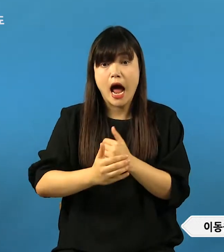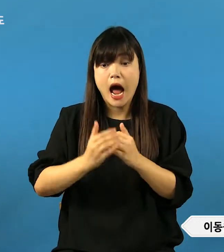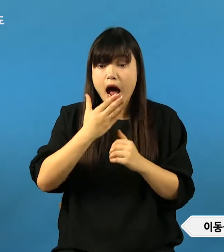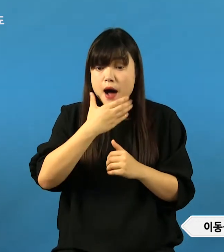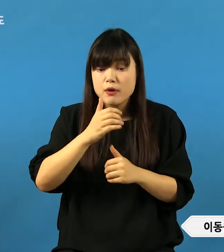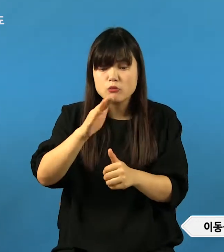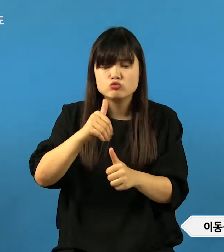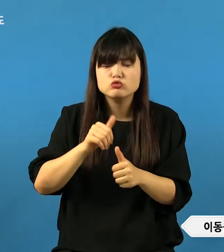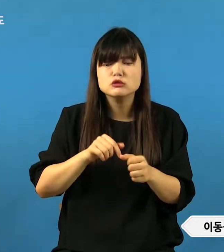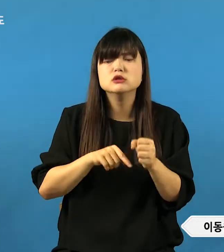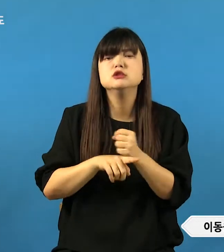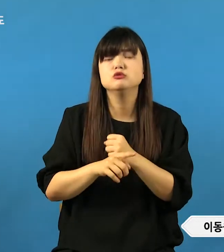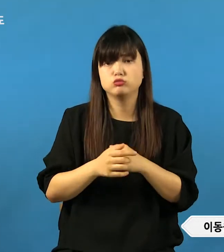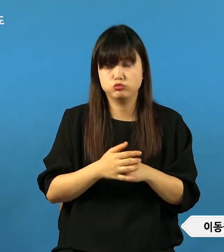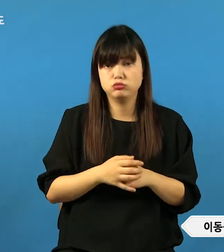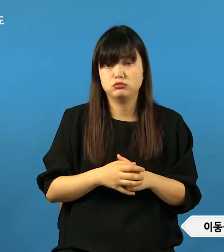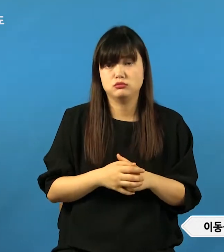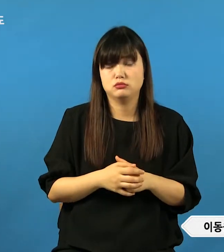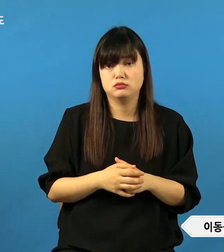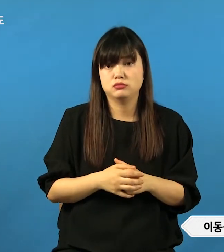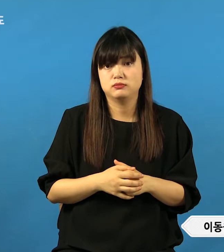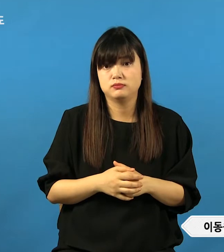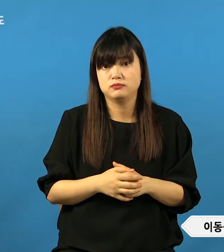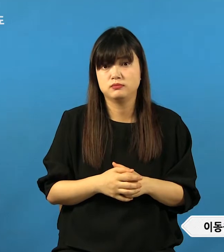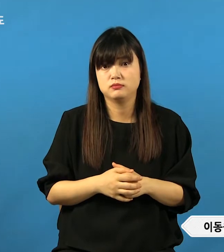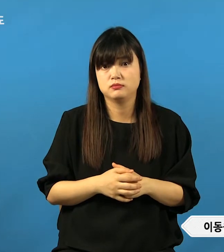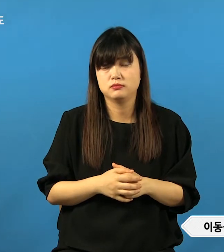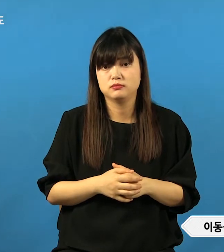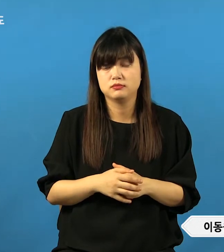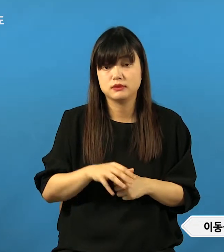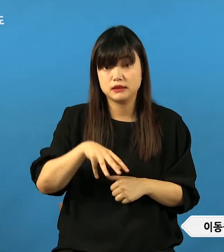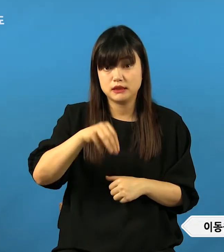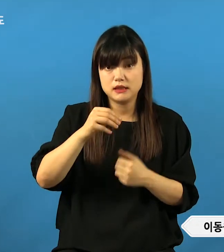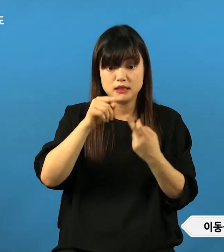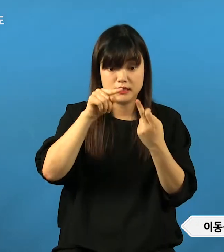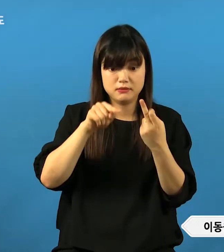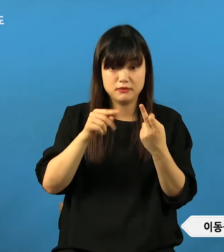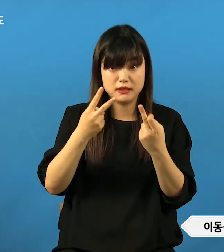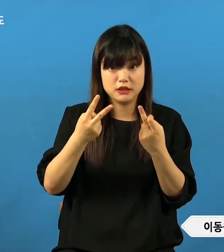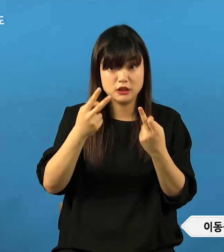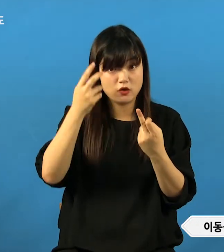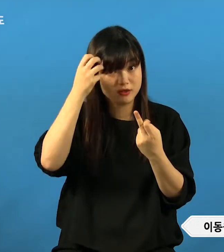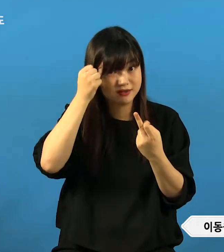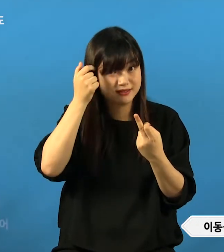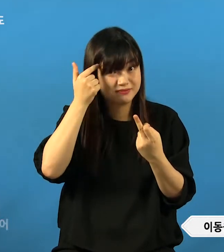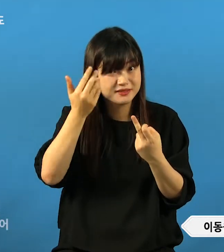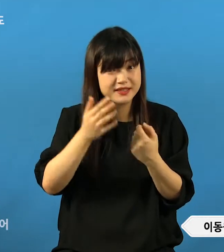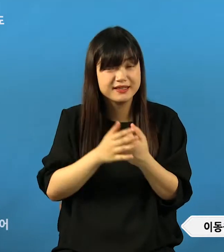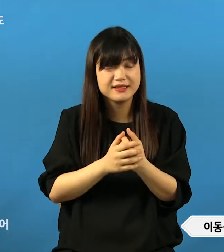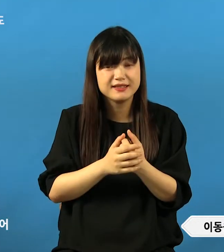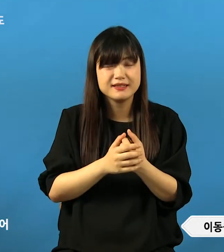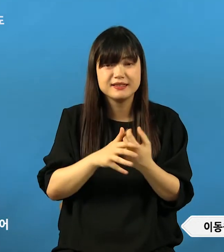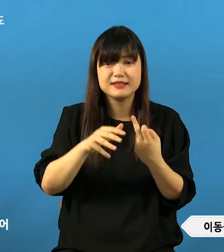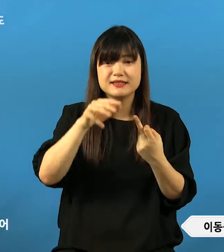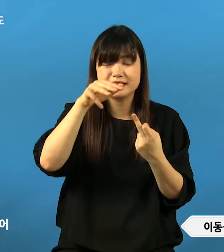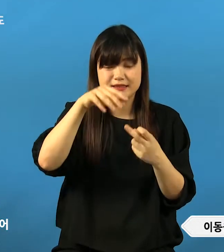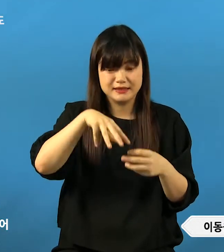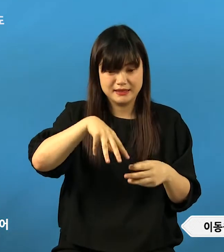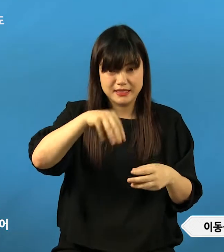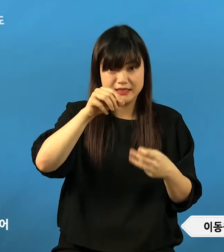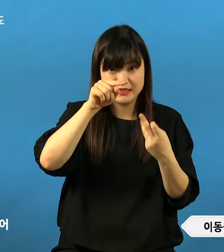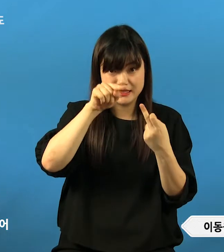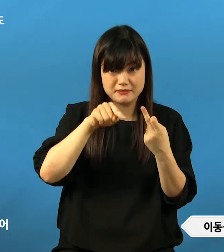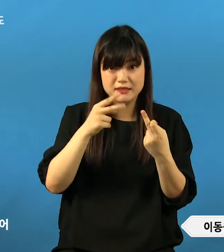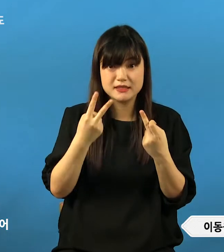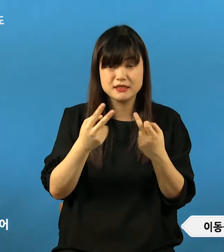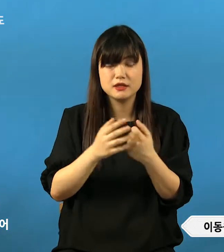아브라함의 가족을 부르신 이유였단 말이죠. 창세기 12장 2절을 기억하십니까? 자, 창세기 12장 2절